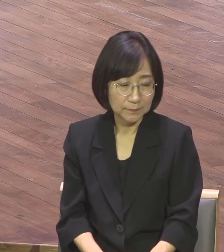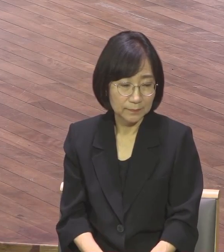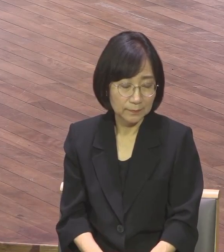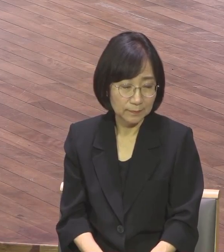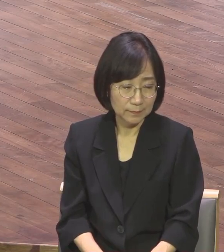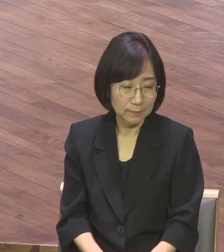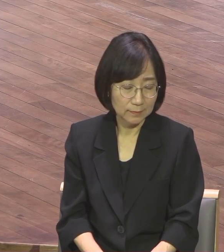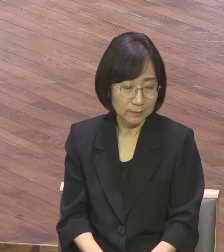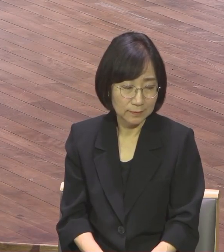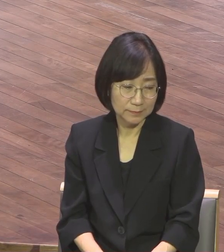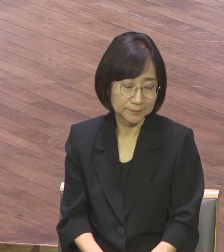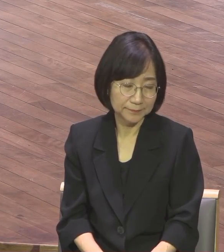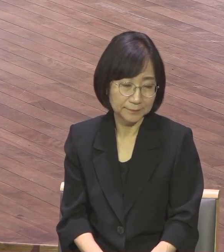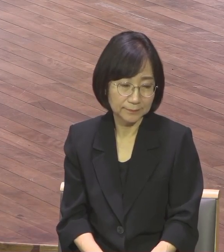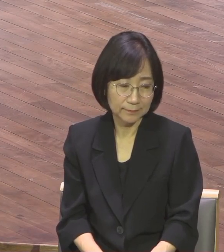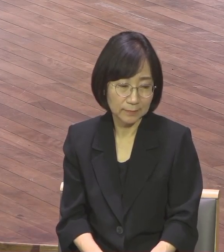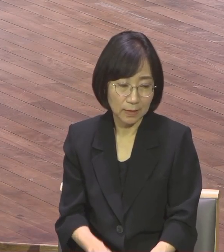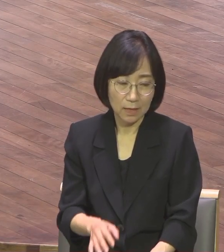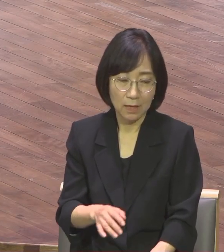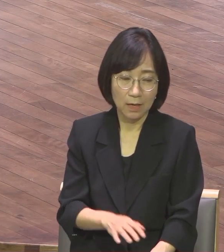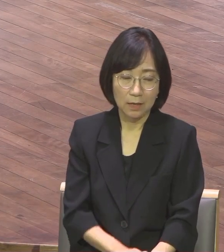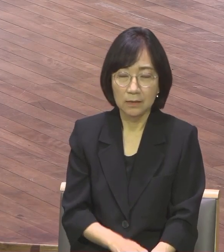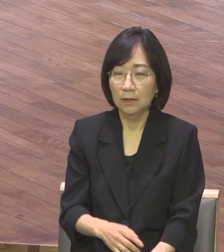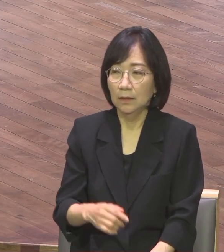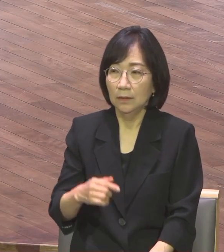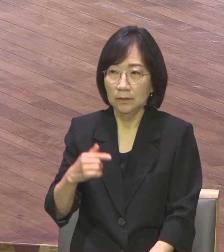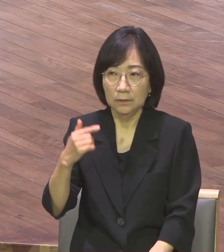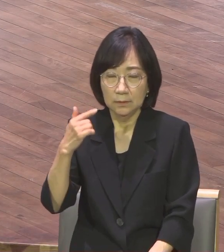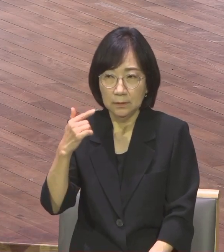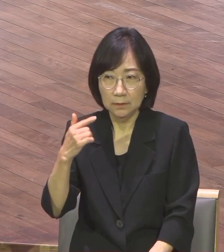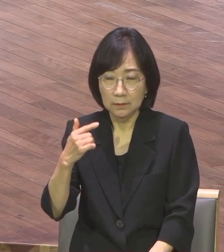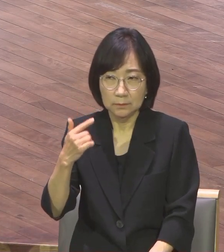길거리 저 거지도, 저 장녀도, 깡패도,